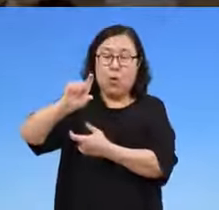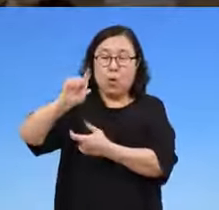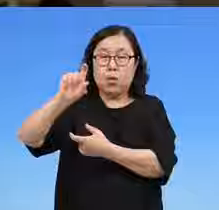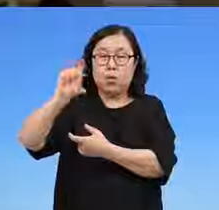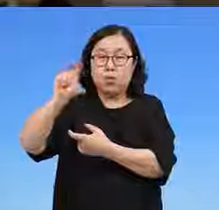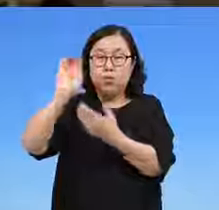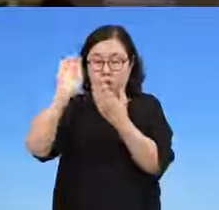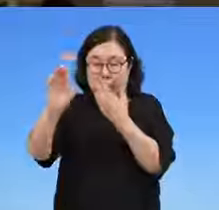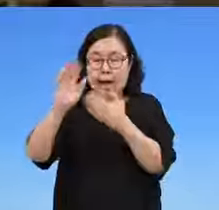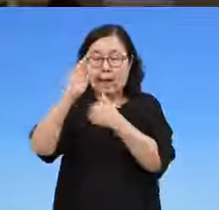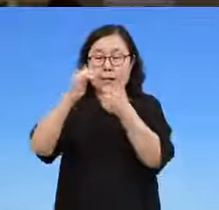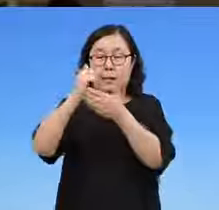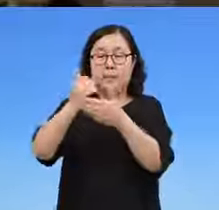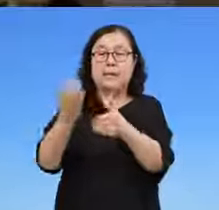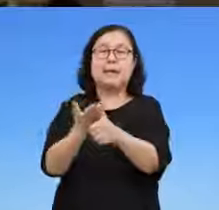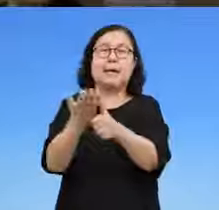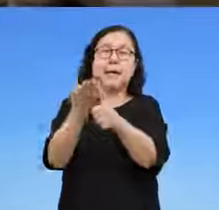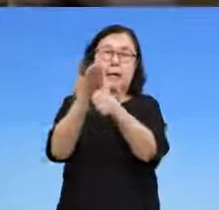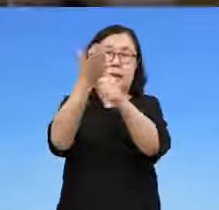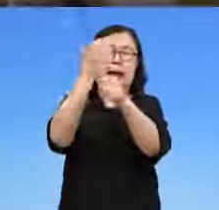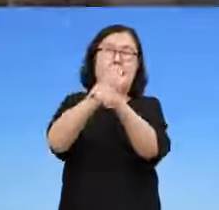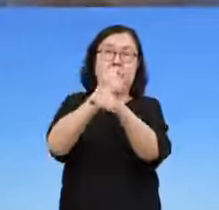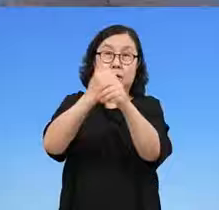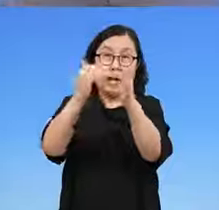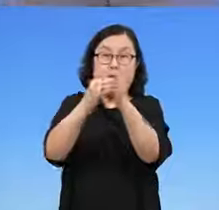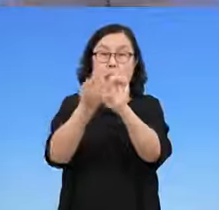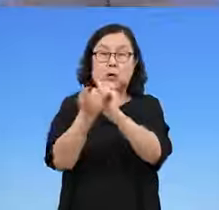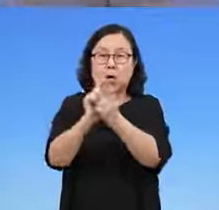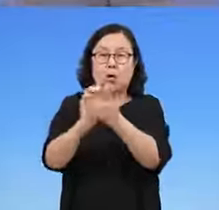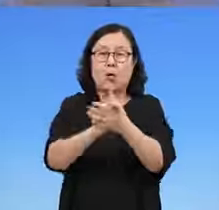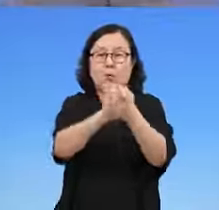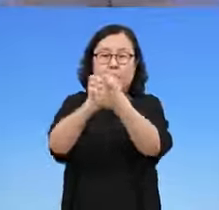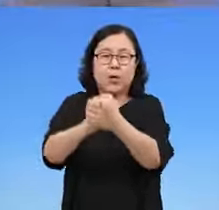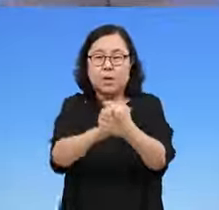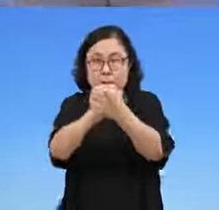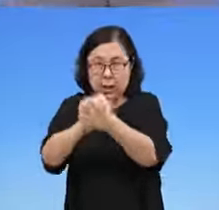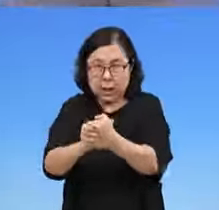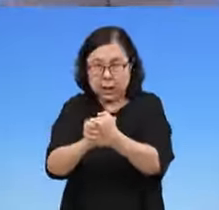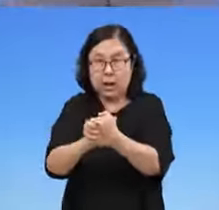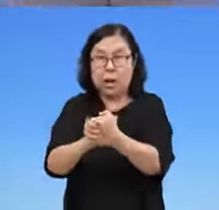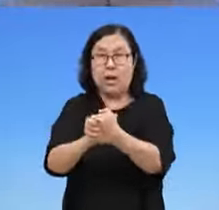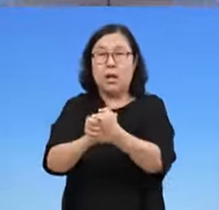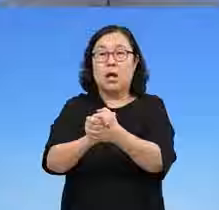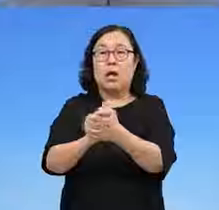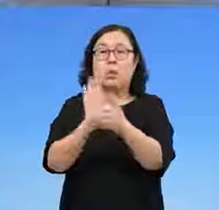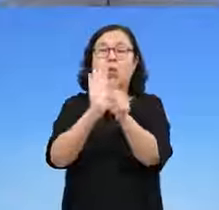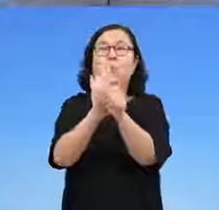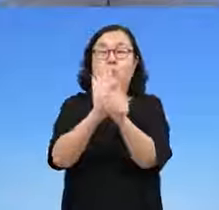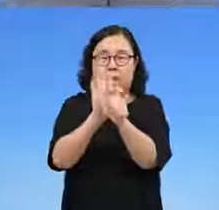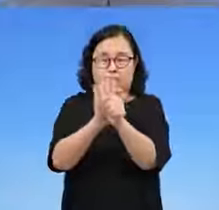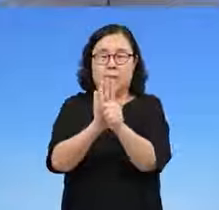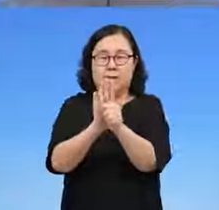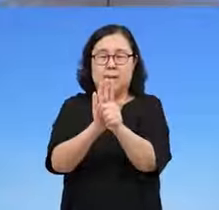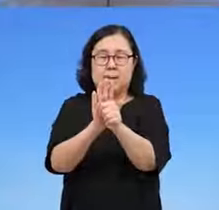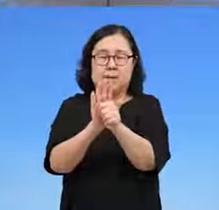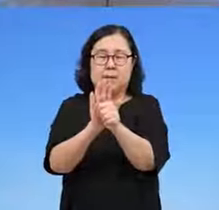하나님이 자라게 하신다는 거예요. 이게 오늘 우리 교회에는 주시는 메시지가